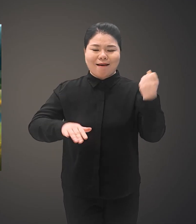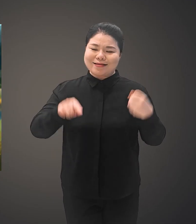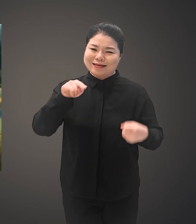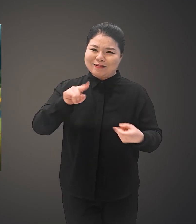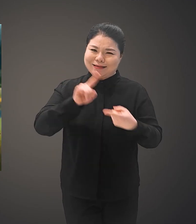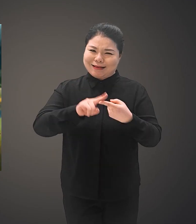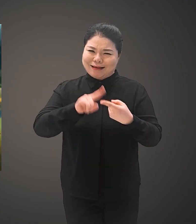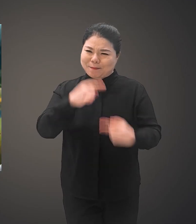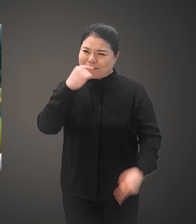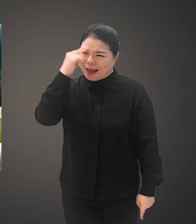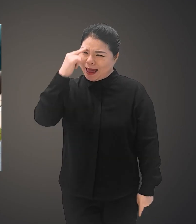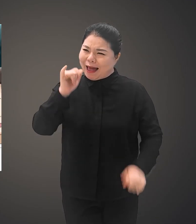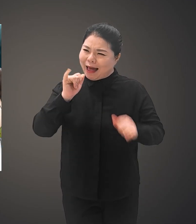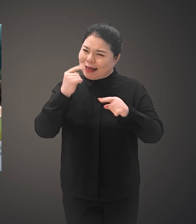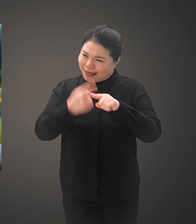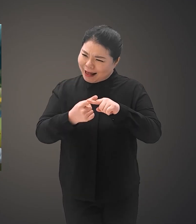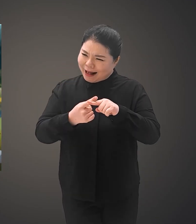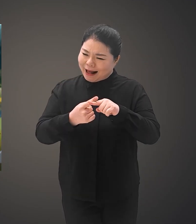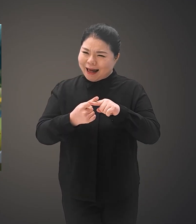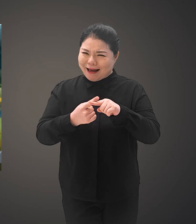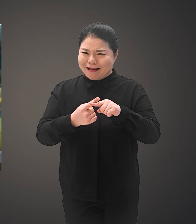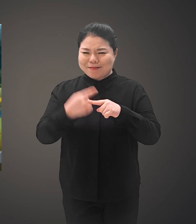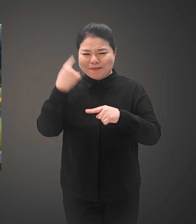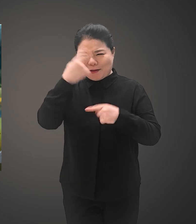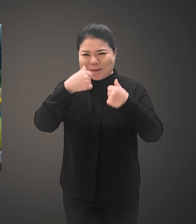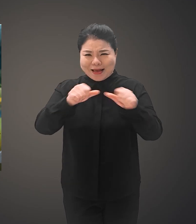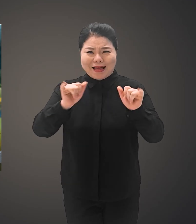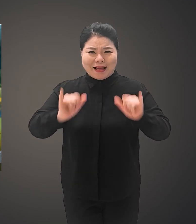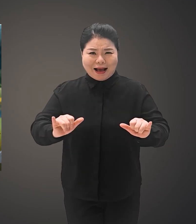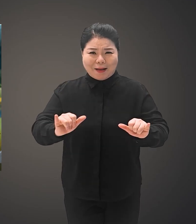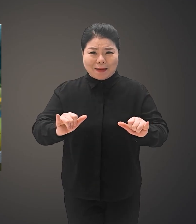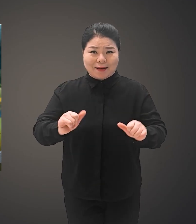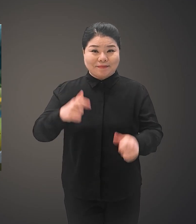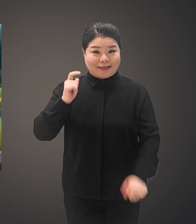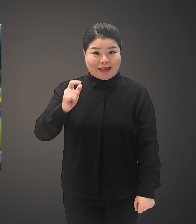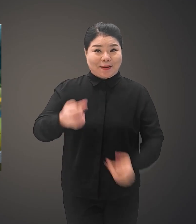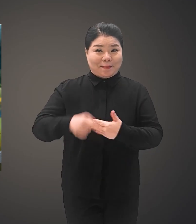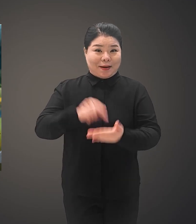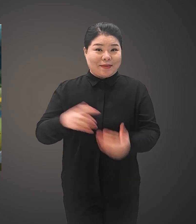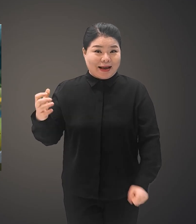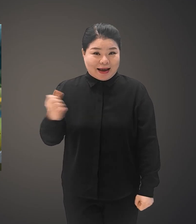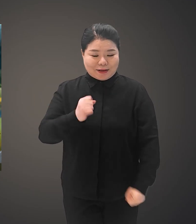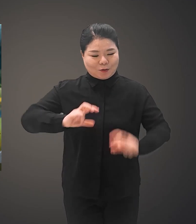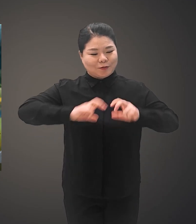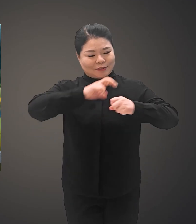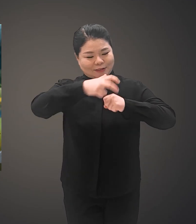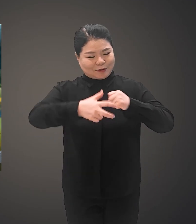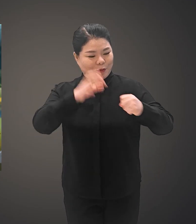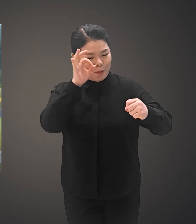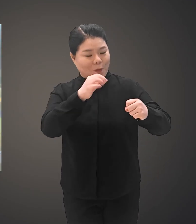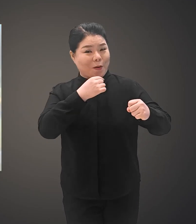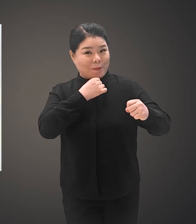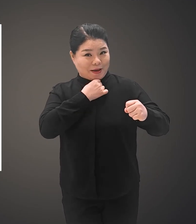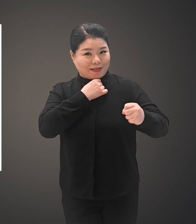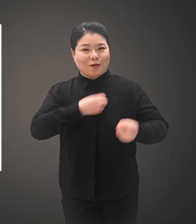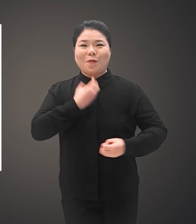될까봐 차돌 같고 옹이 같은 눈으로 지구를 바라보고 싶었다라고 고백했습니다.